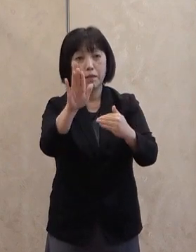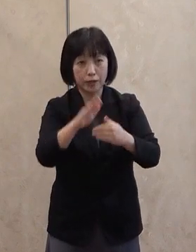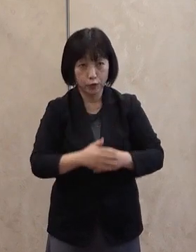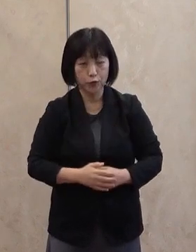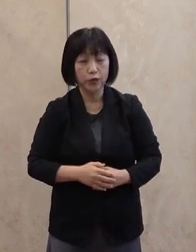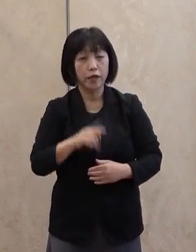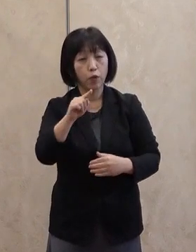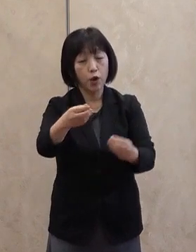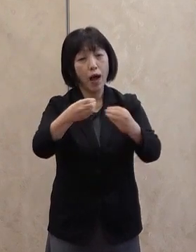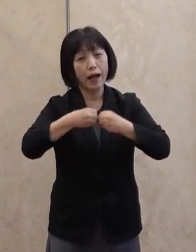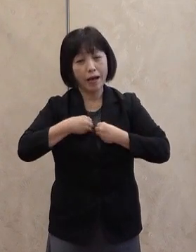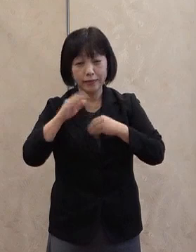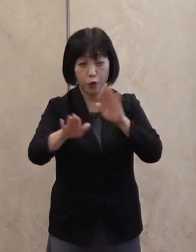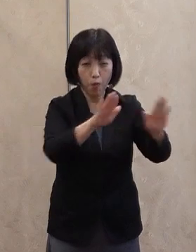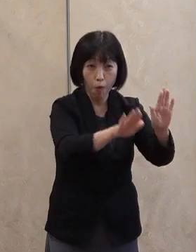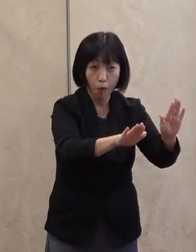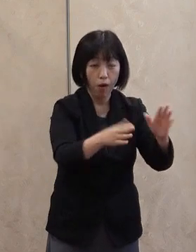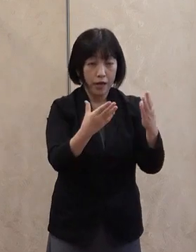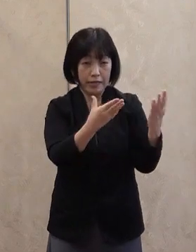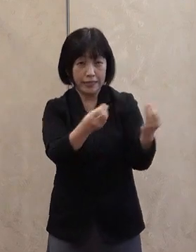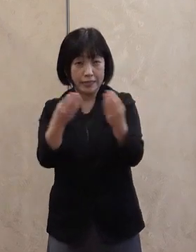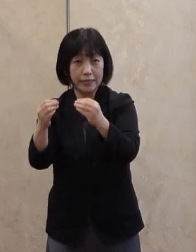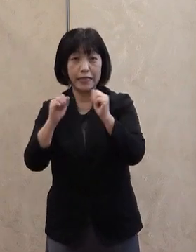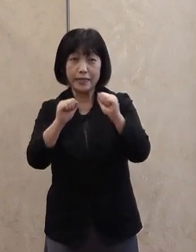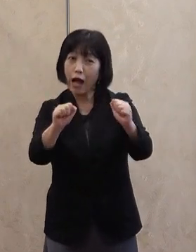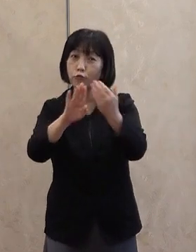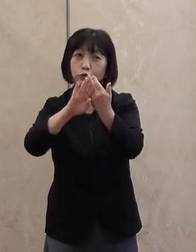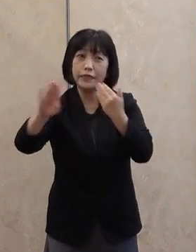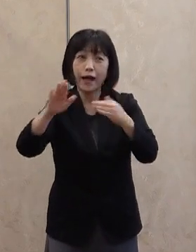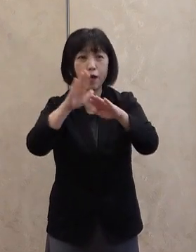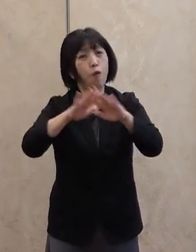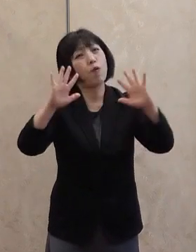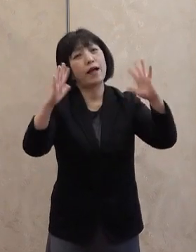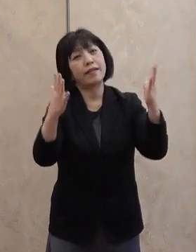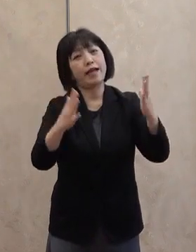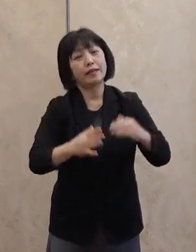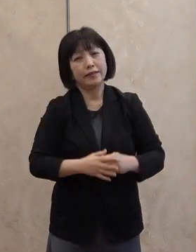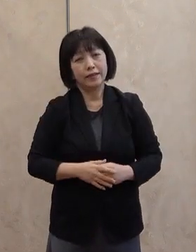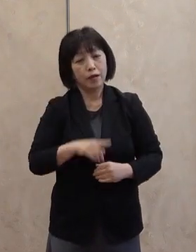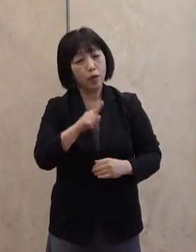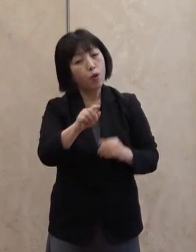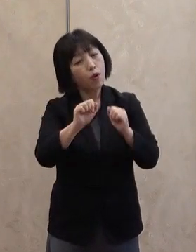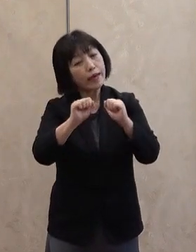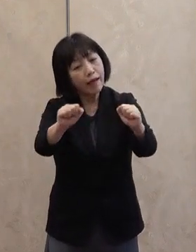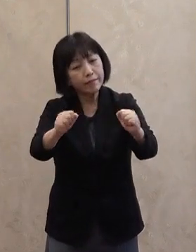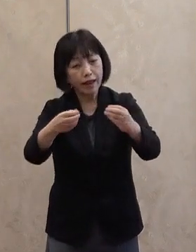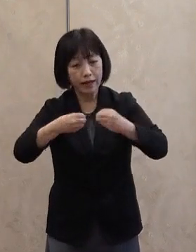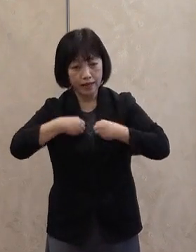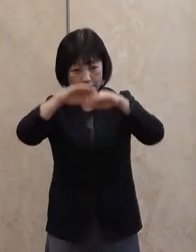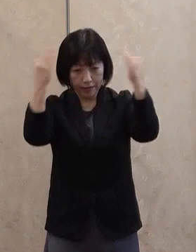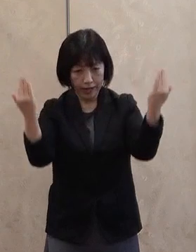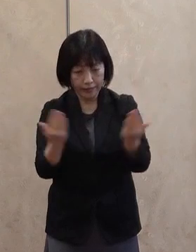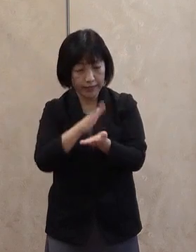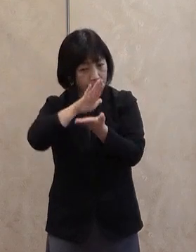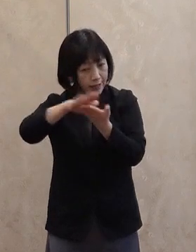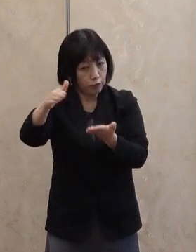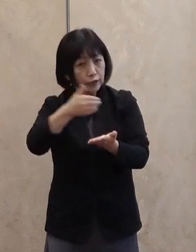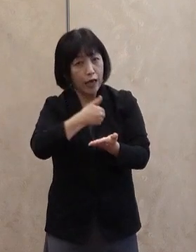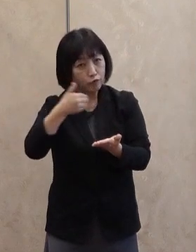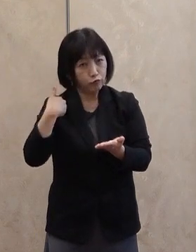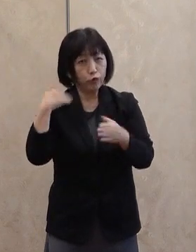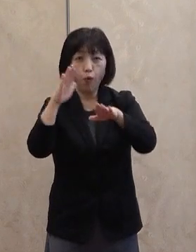は感染対策を徹底していくしかありませんので、何かこれをやったらこの感染は完全に収まるという方法は